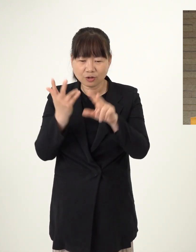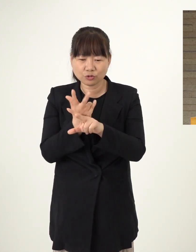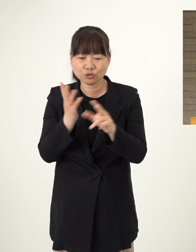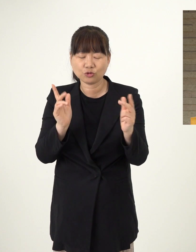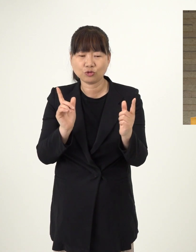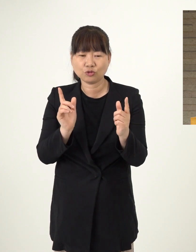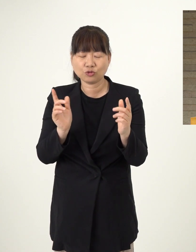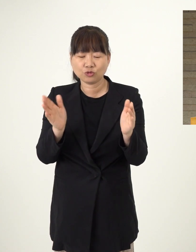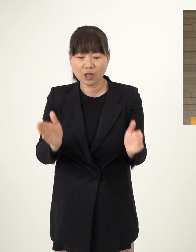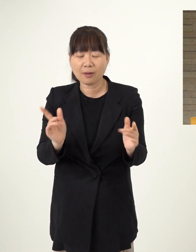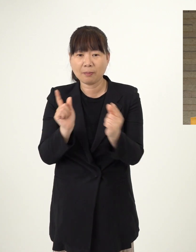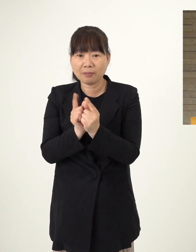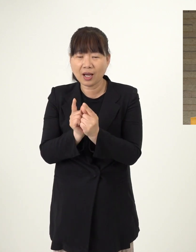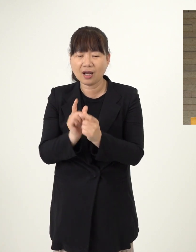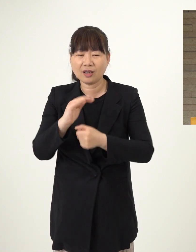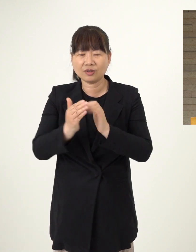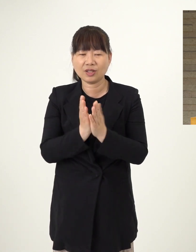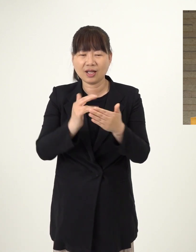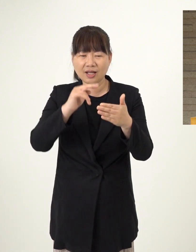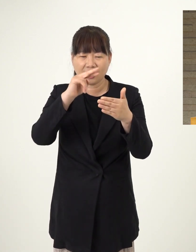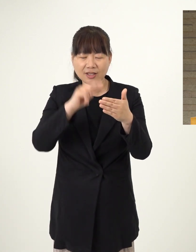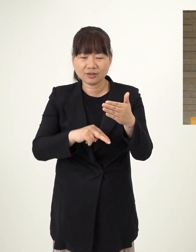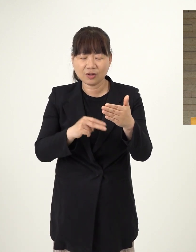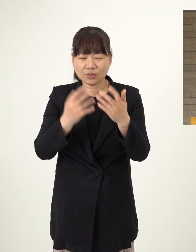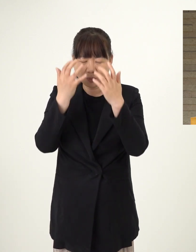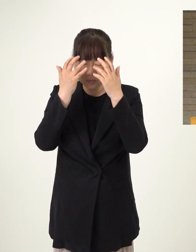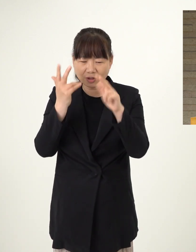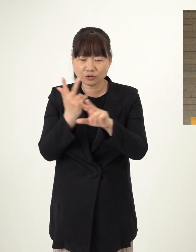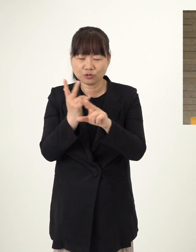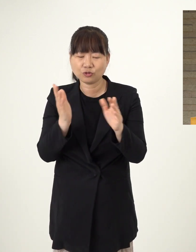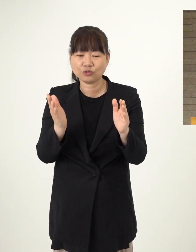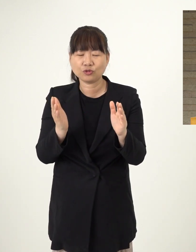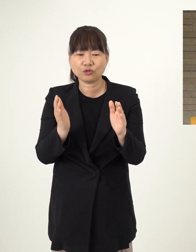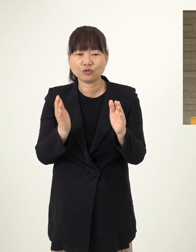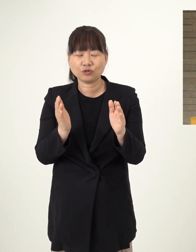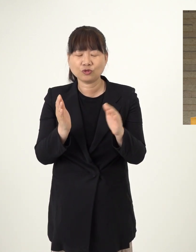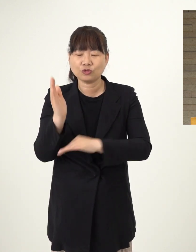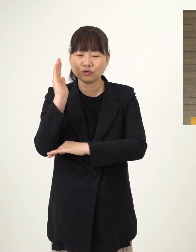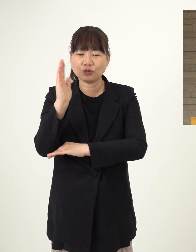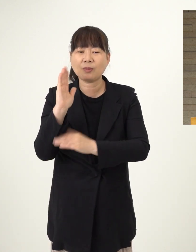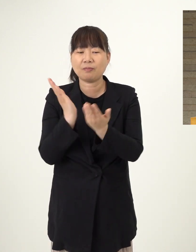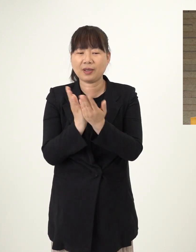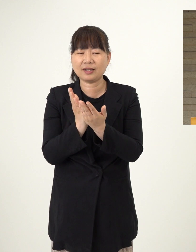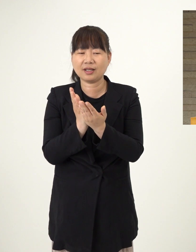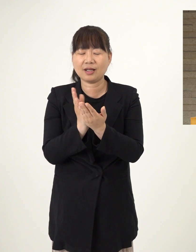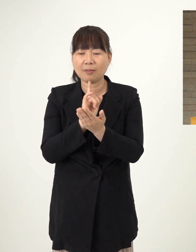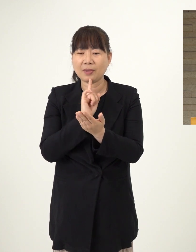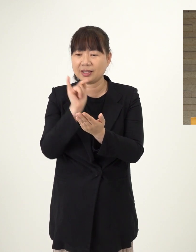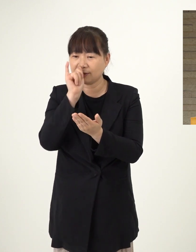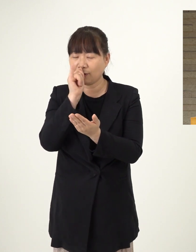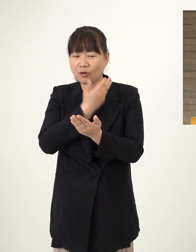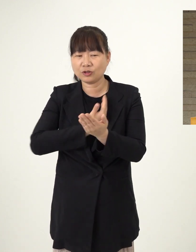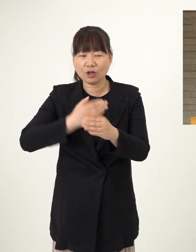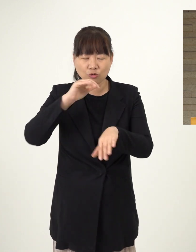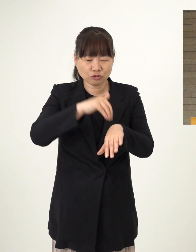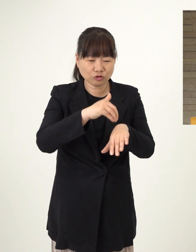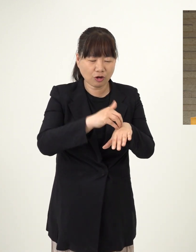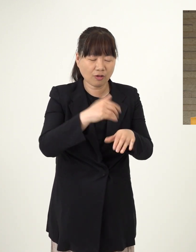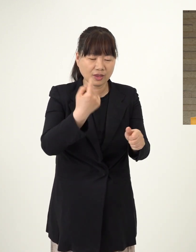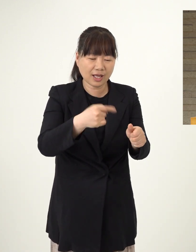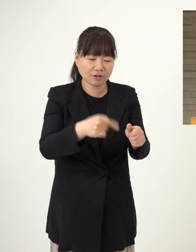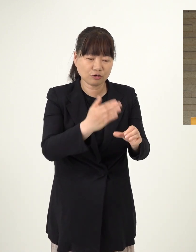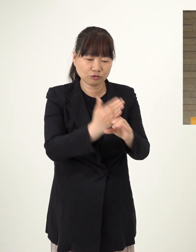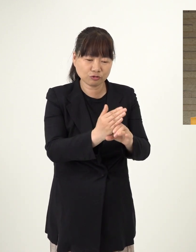고난주간이었는데 마침 본문도 고난주간에 맞는 본문이었겠죠? 제자 훈련을 하고